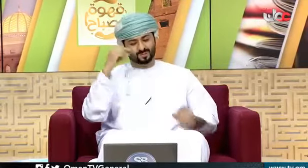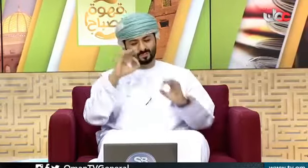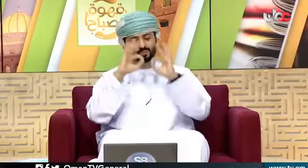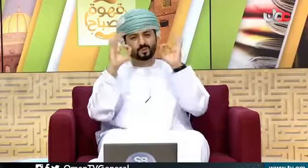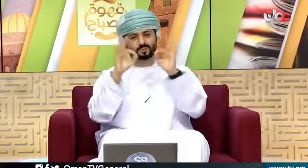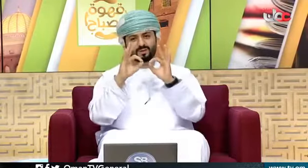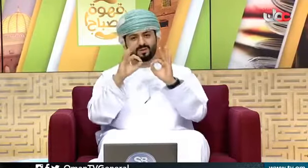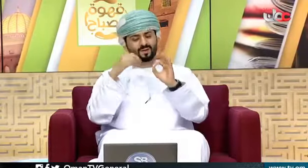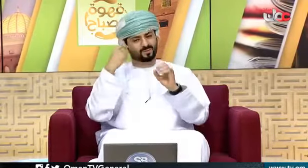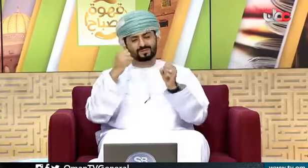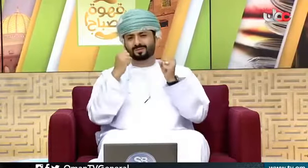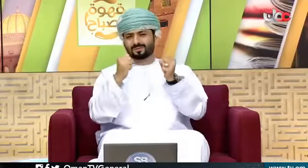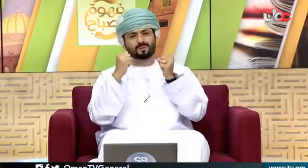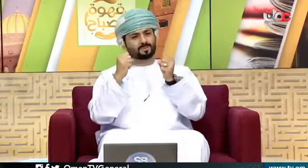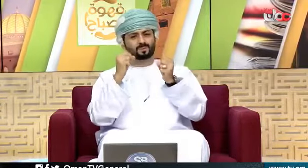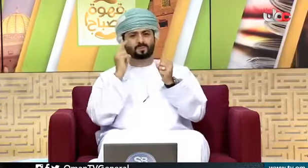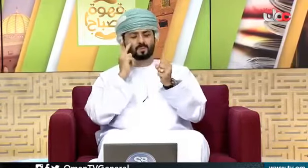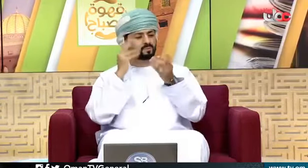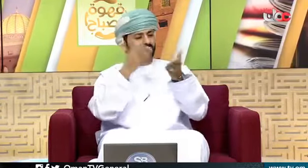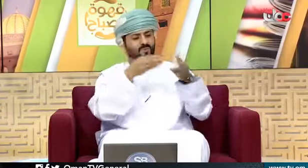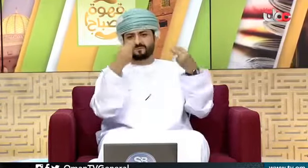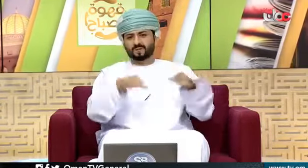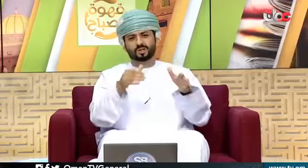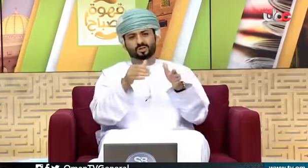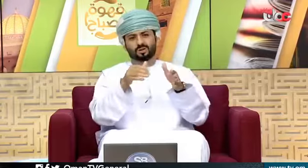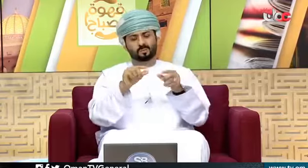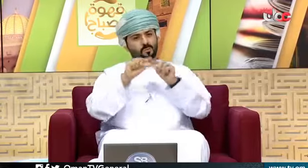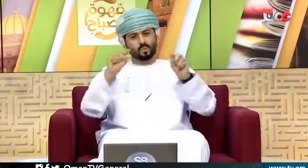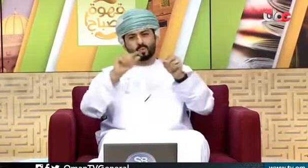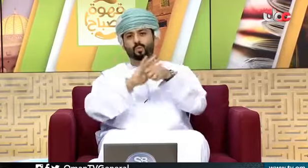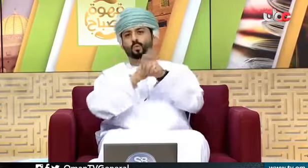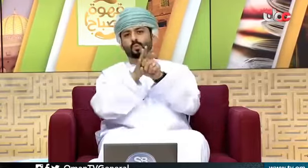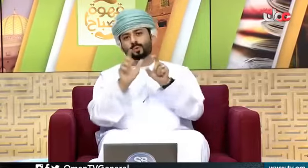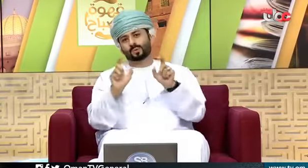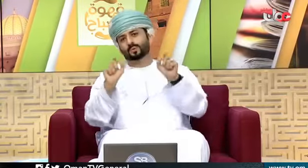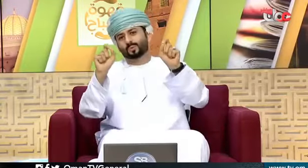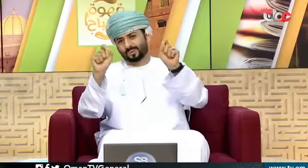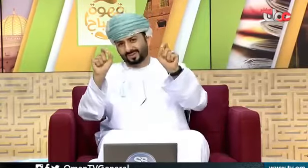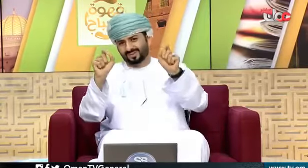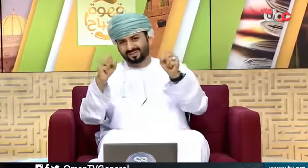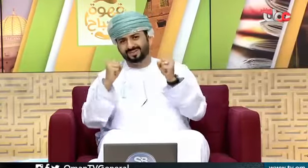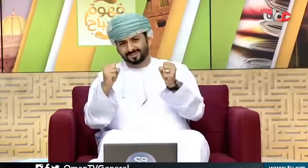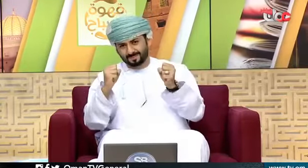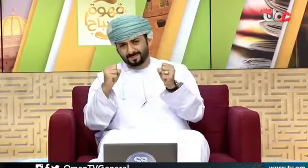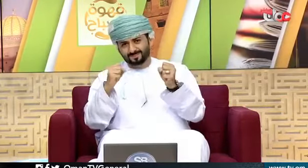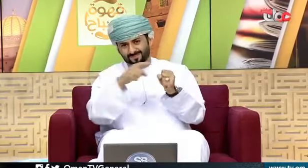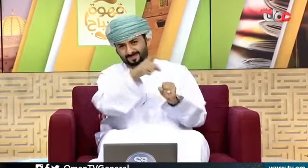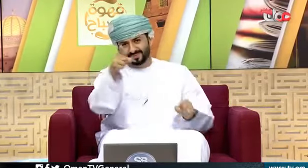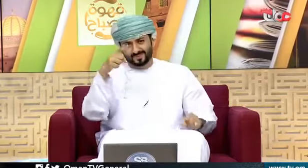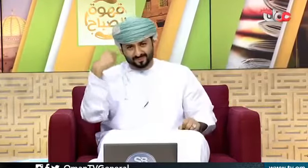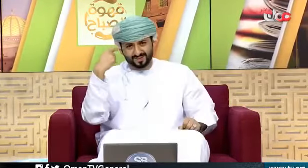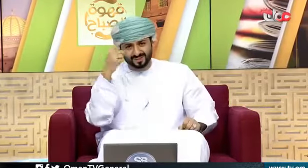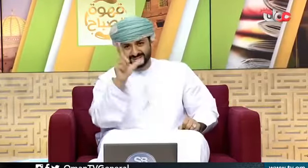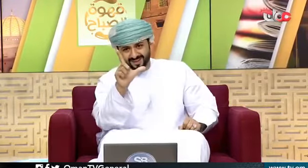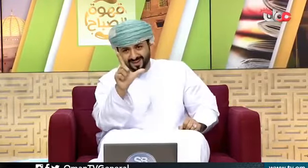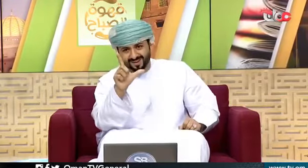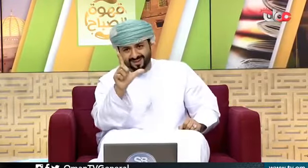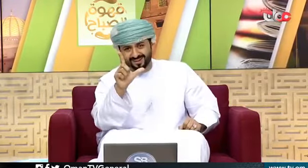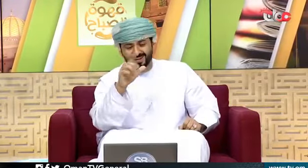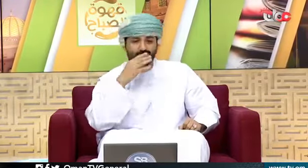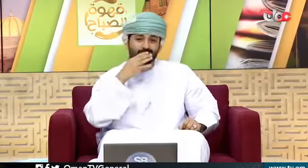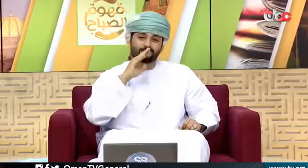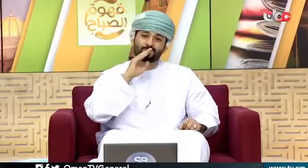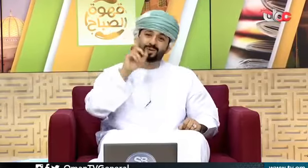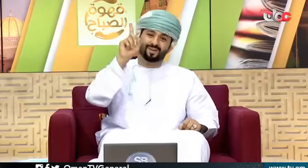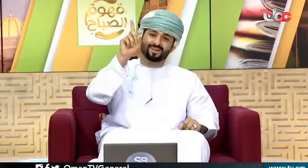نجد الحل؟ ممكن تفكروا كيف نحن ممكن تكون صعوبة؟ لا، ما تكون هناك فشل، ولكن بسبب